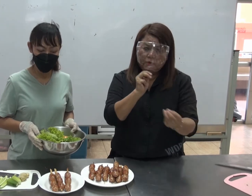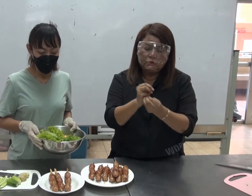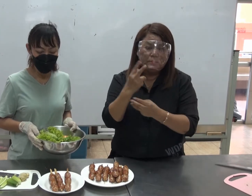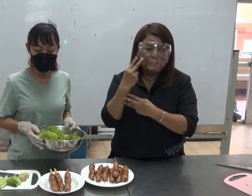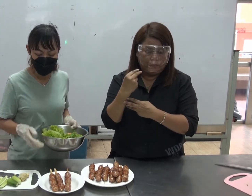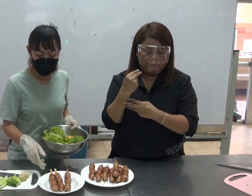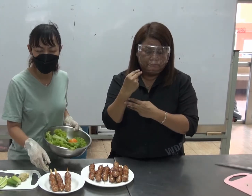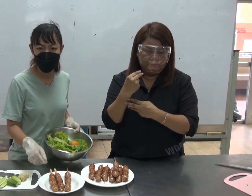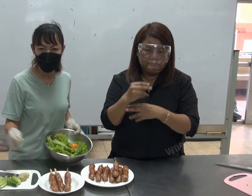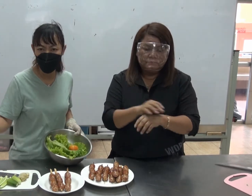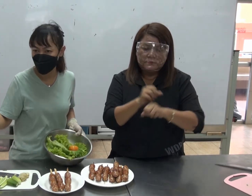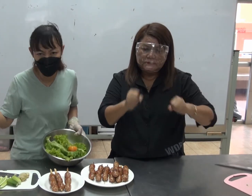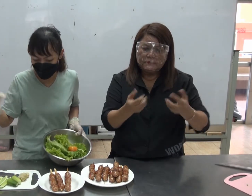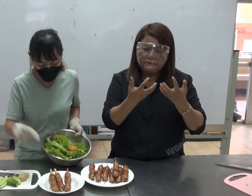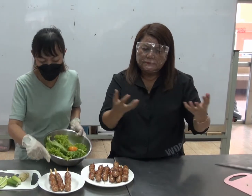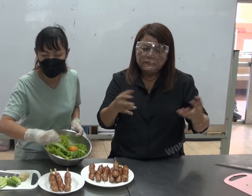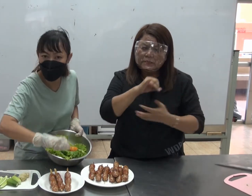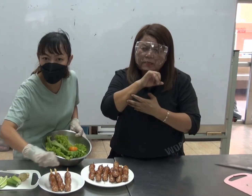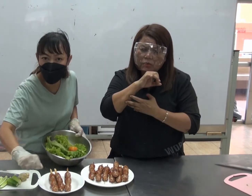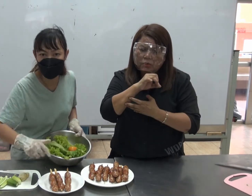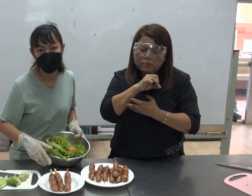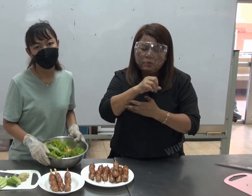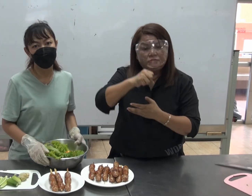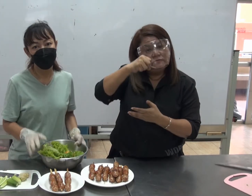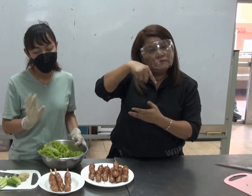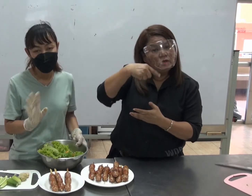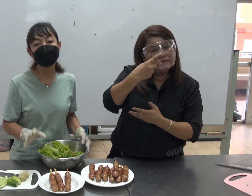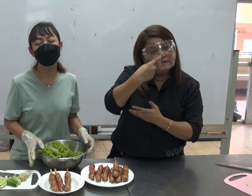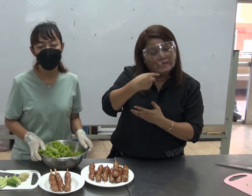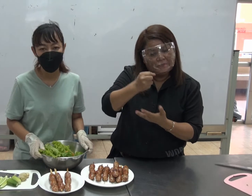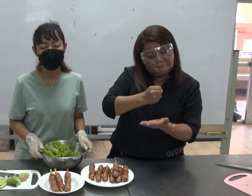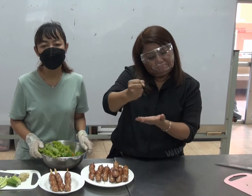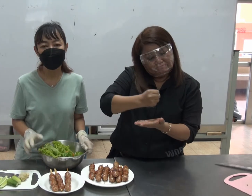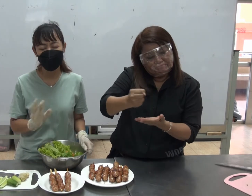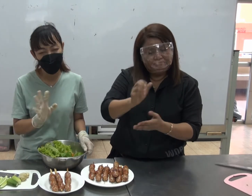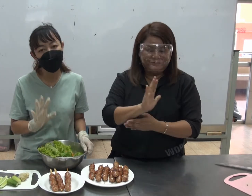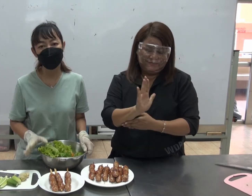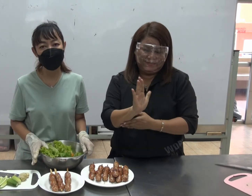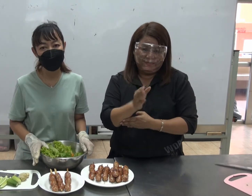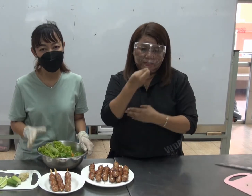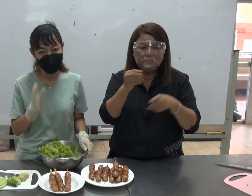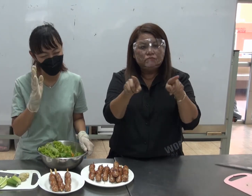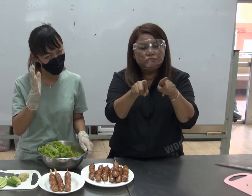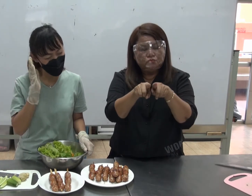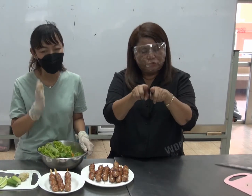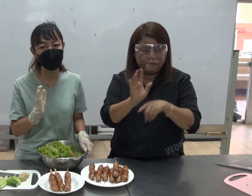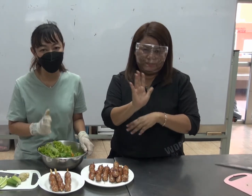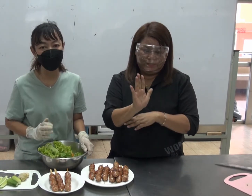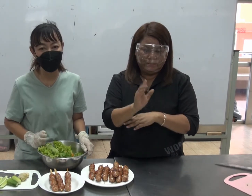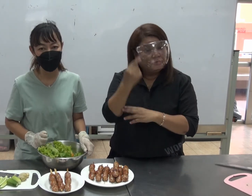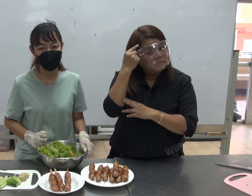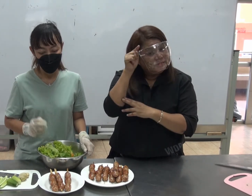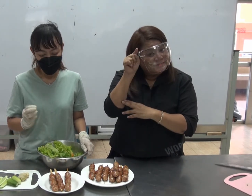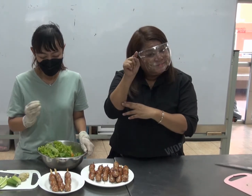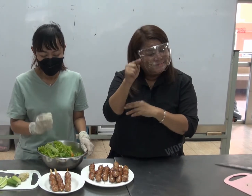ะคะไม่ใช่จานไส้กรอกแต่เอาซอสสีแดงเมื่อกี้มาโรยมันไม่เหมาะสมมันรับประทานคู่กันไม่ได้อันนี้คือต้องคำนึงด้ว